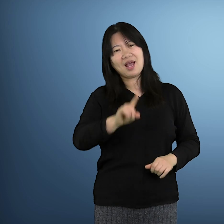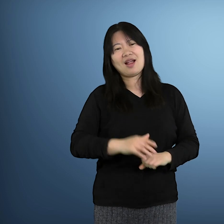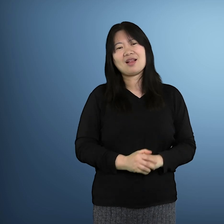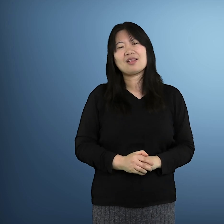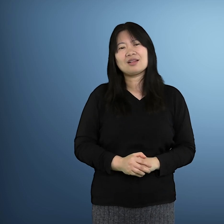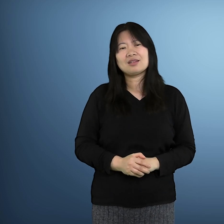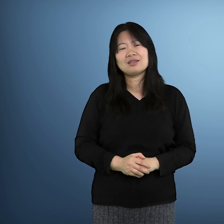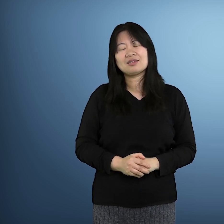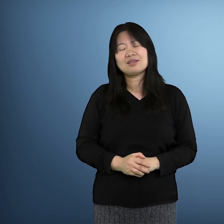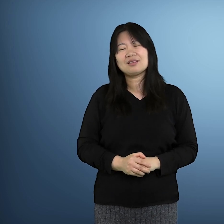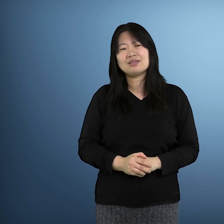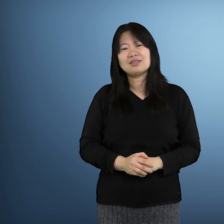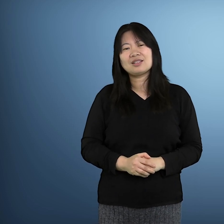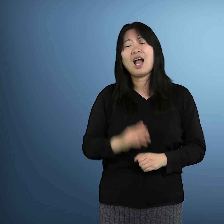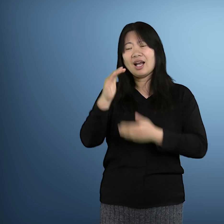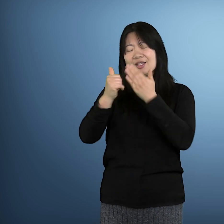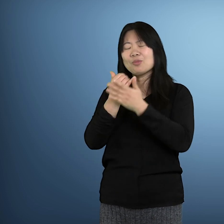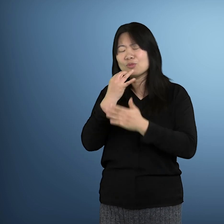하시겠다는 거예요.